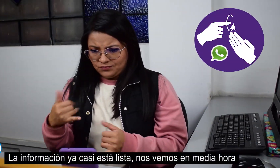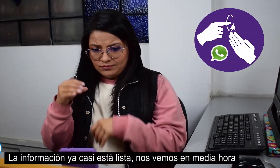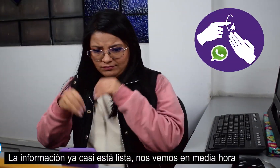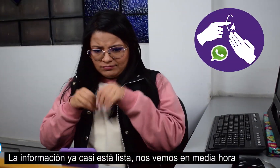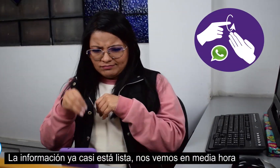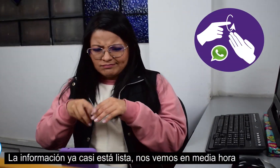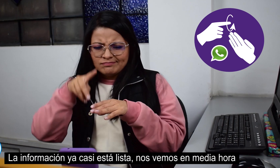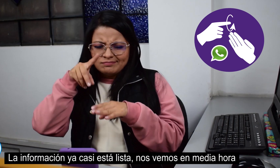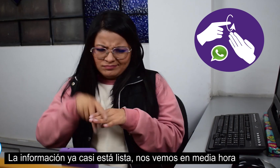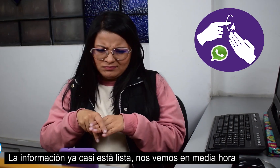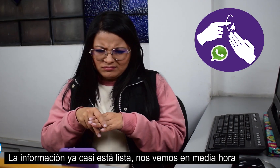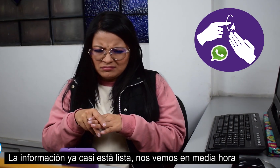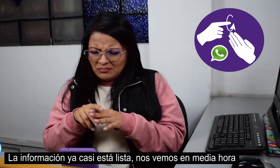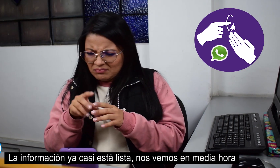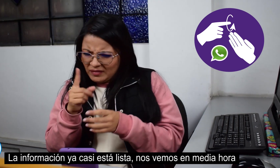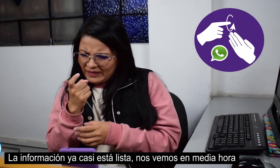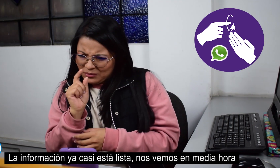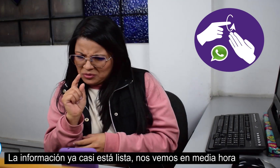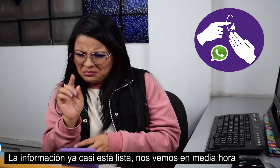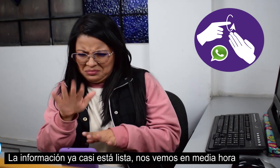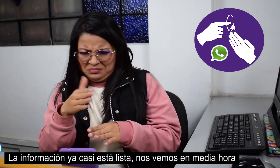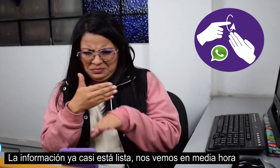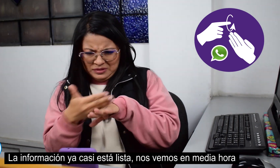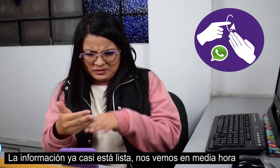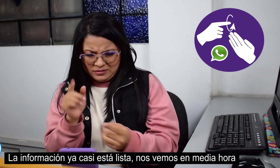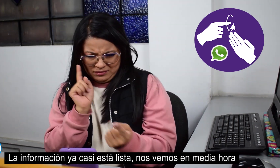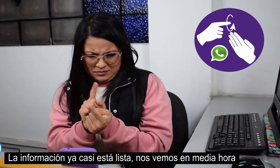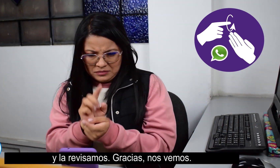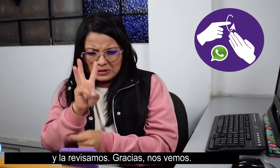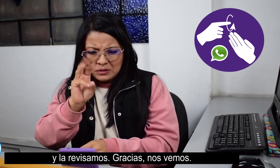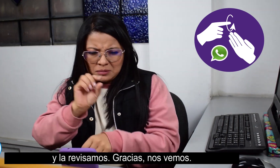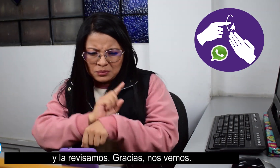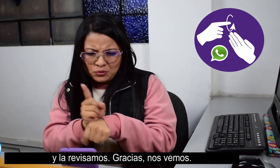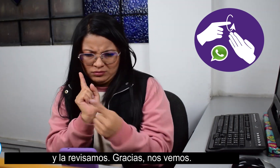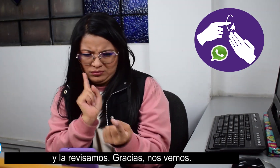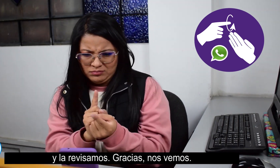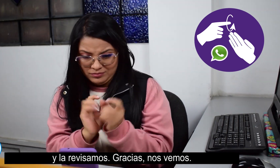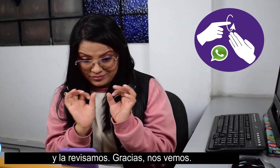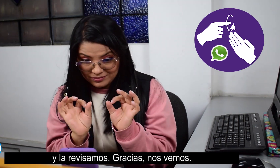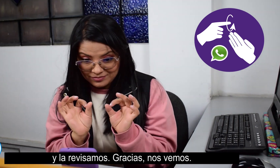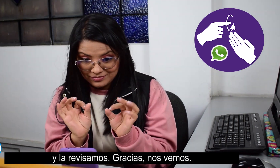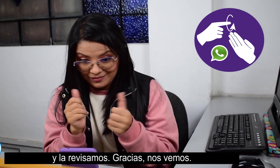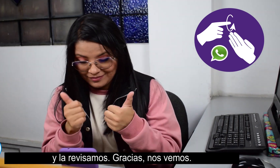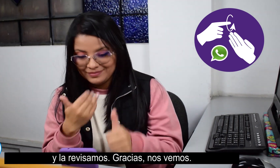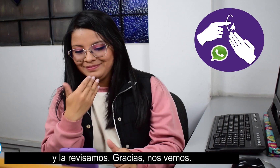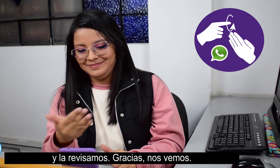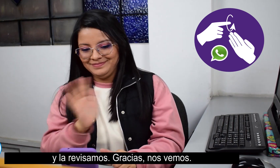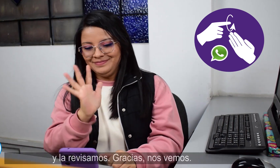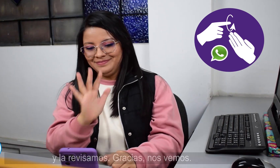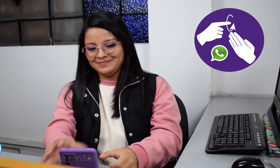La información ya casi está lista. Nos vemos en media hora y la revisamos. Gracias. Nos vemos.